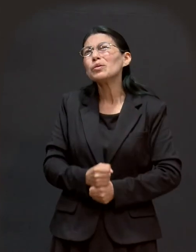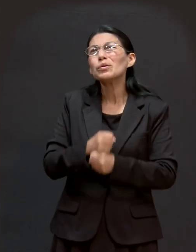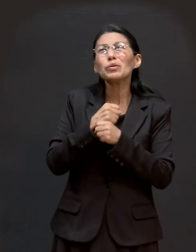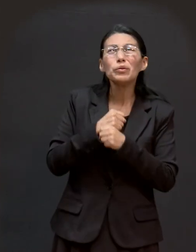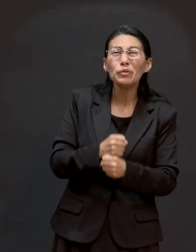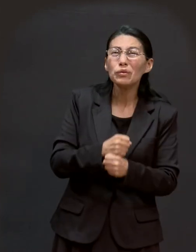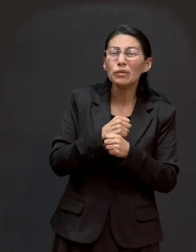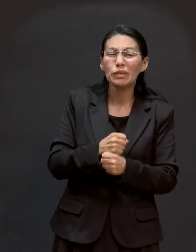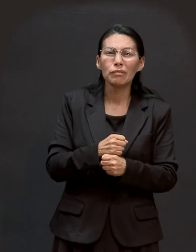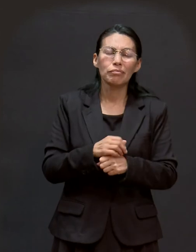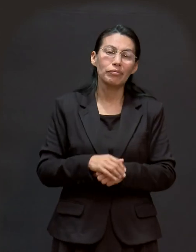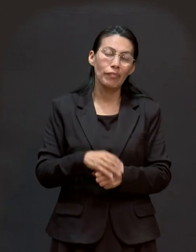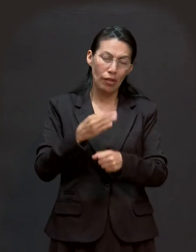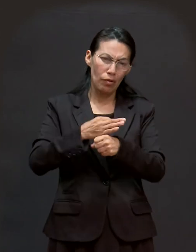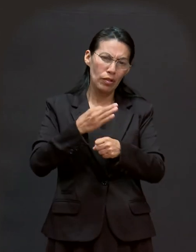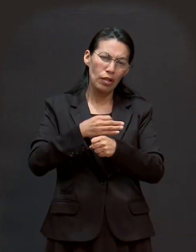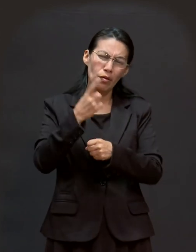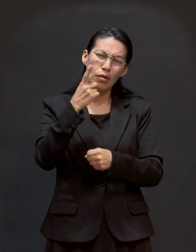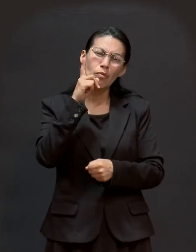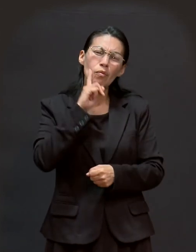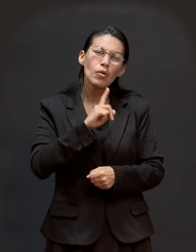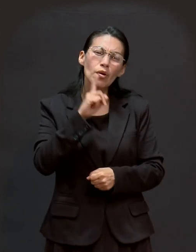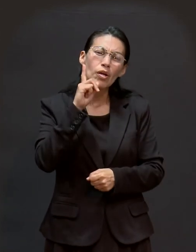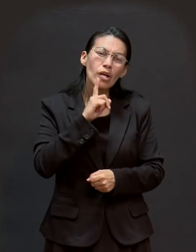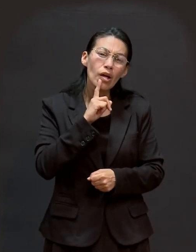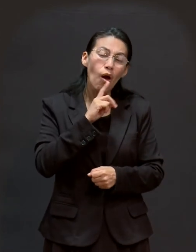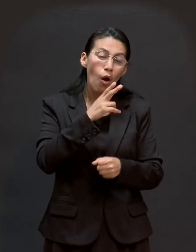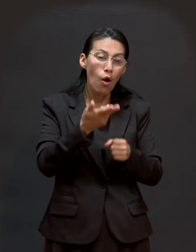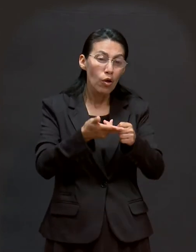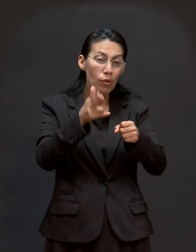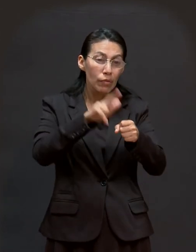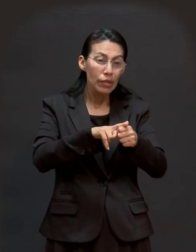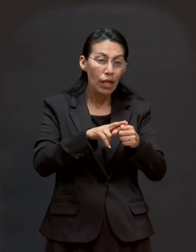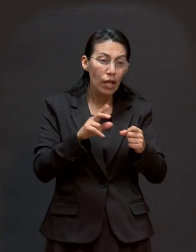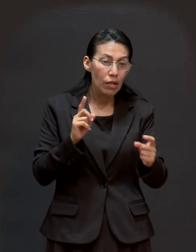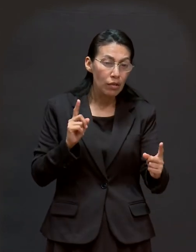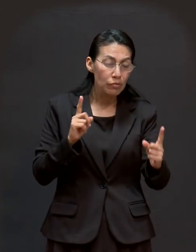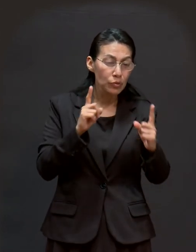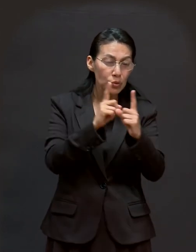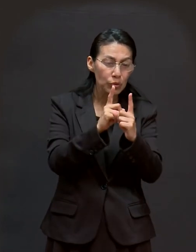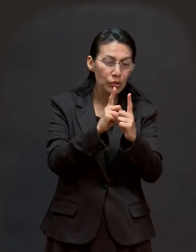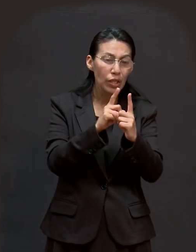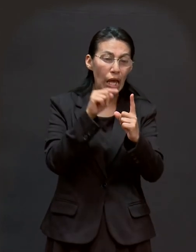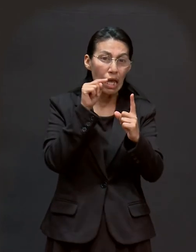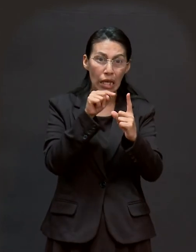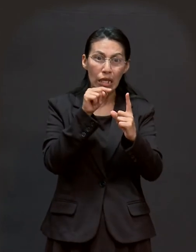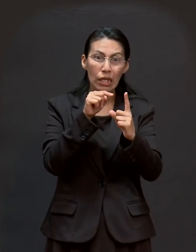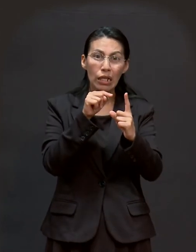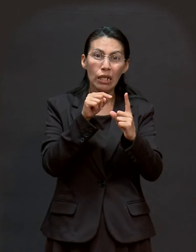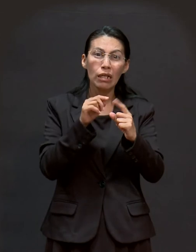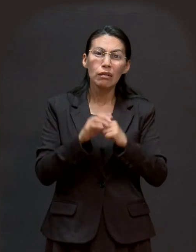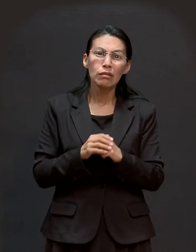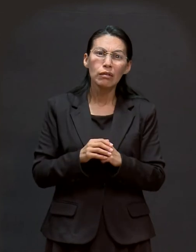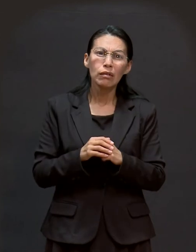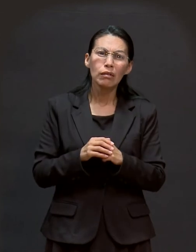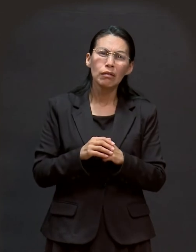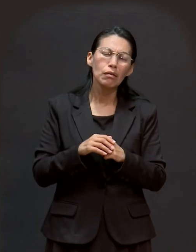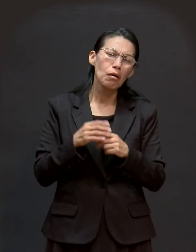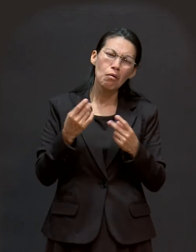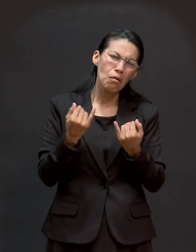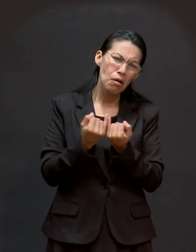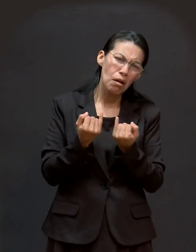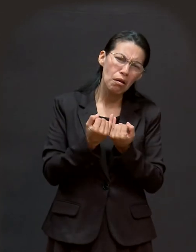cuántos están sufriendo no hasta el día de hoy hay una mujer que le encontramos en el hospital y que se convirtió en una